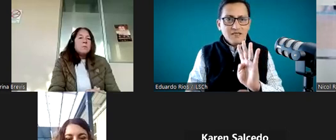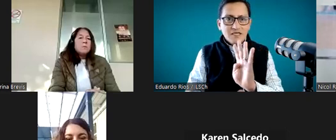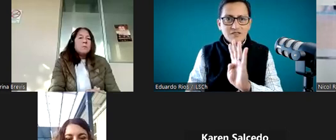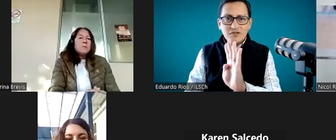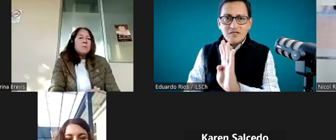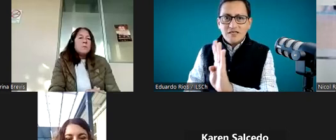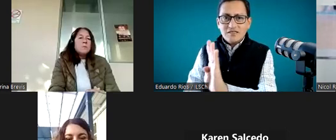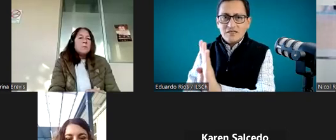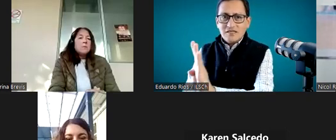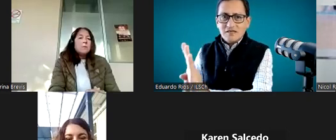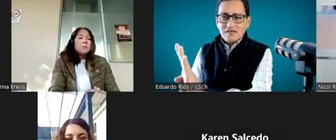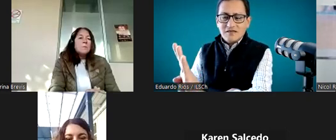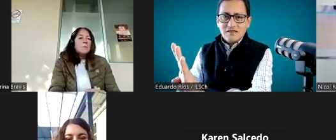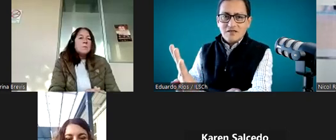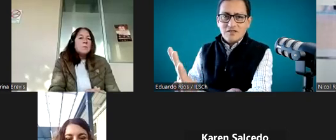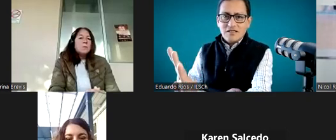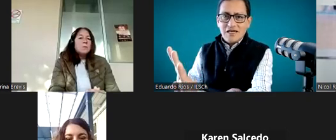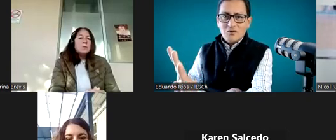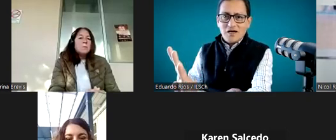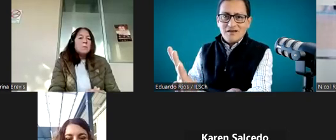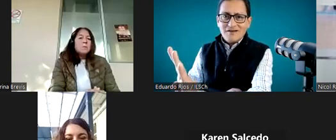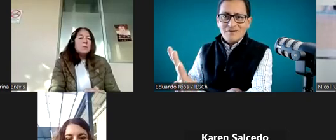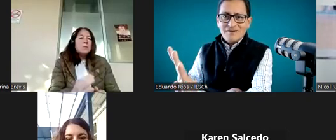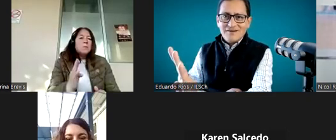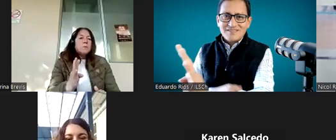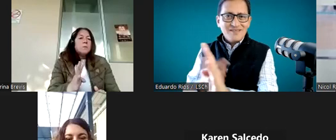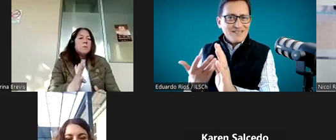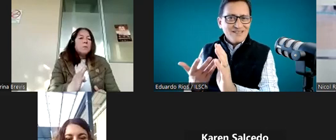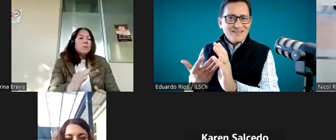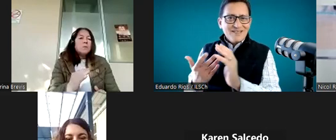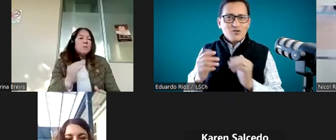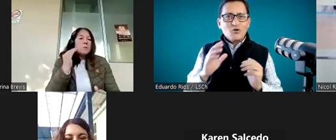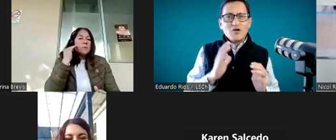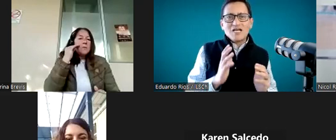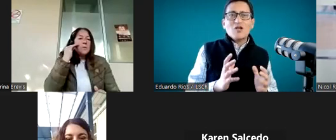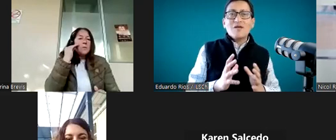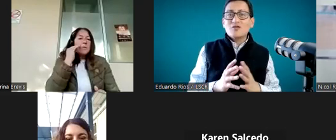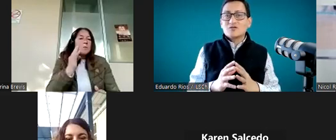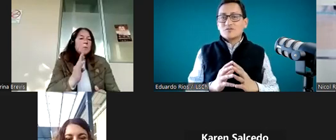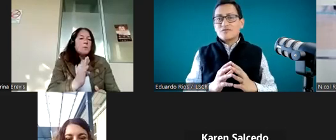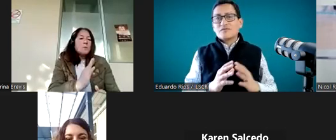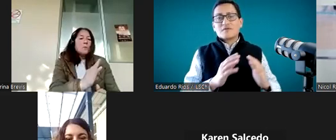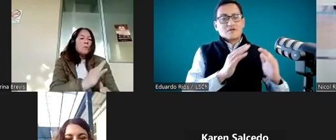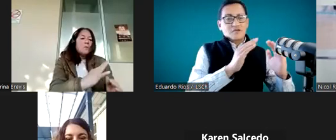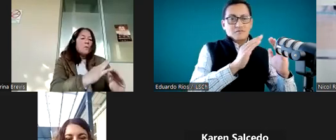van en dirección hacia donde está la escuela. ¿Se fijan? Estoy colocando